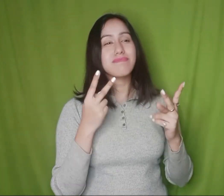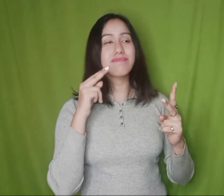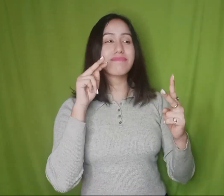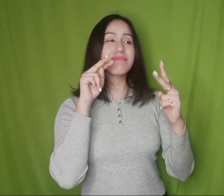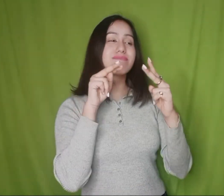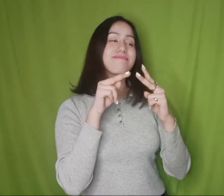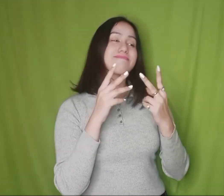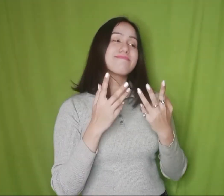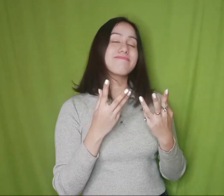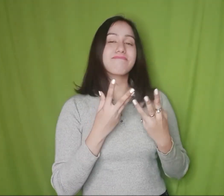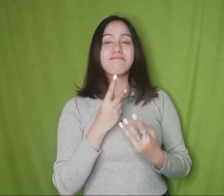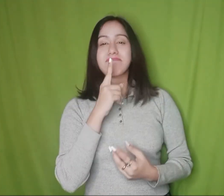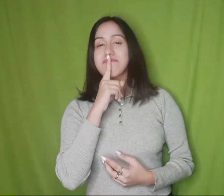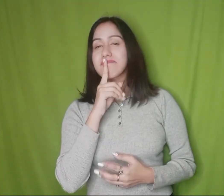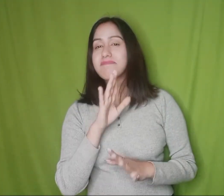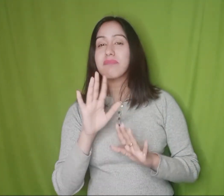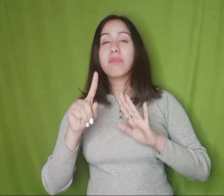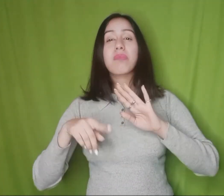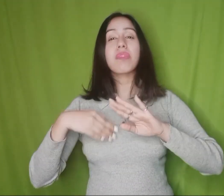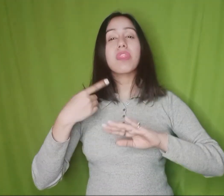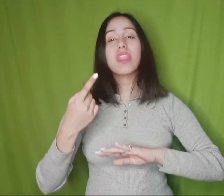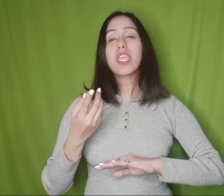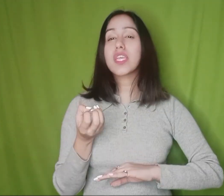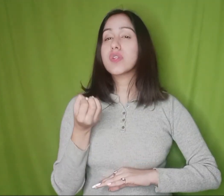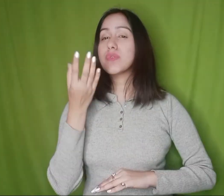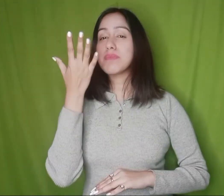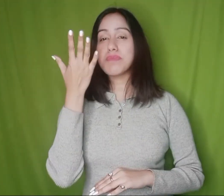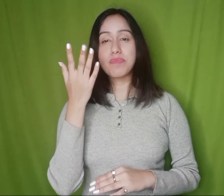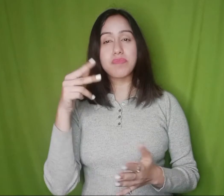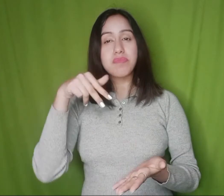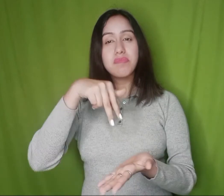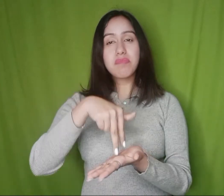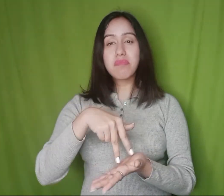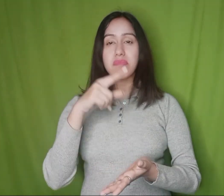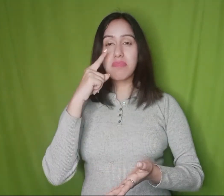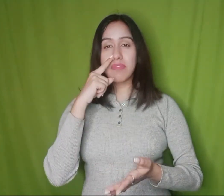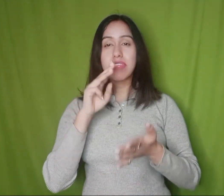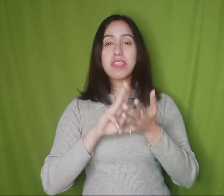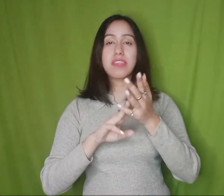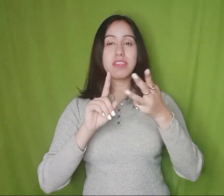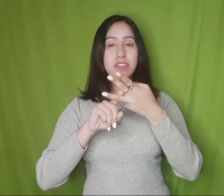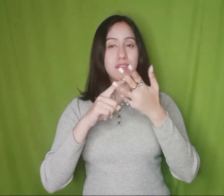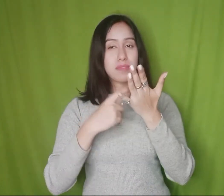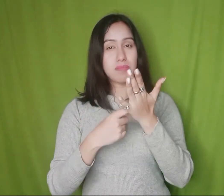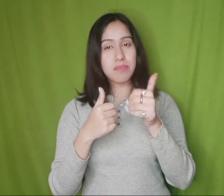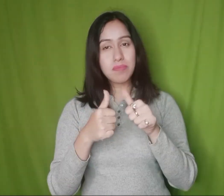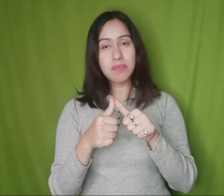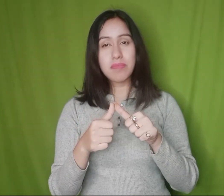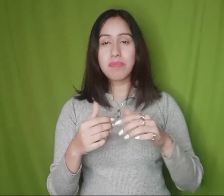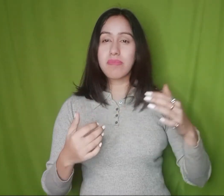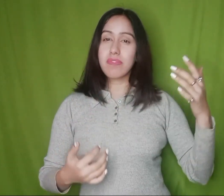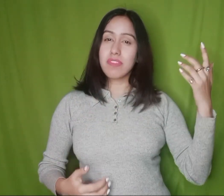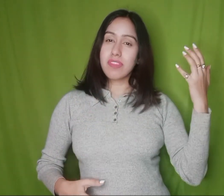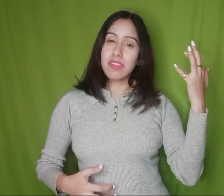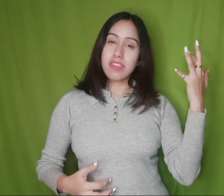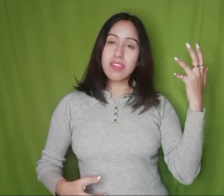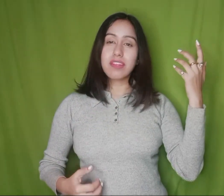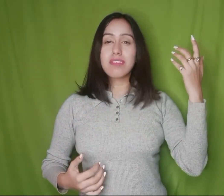100 सूर्य एक साथ चमक उठे हों। नजर मिलाए नहीं मिलती थी। अगली सुबह दरबार में वही हुआ जो तय